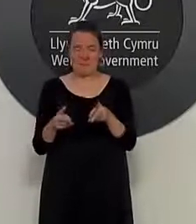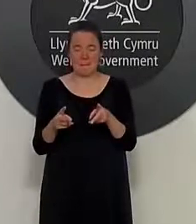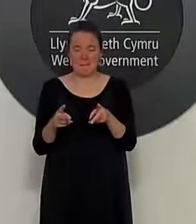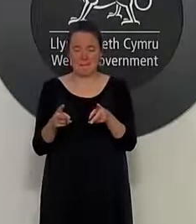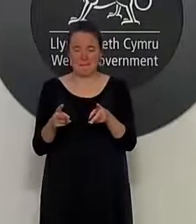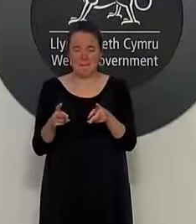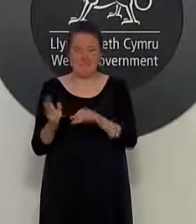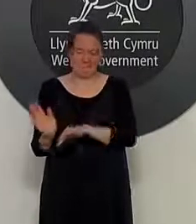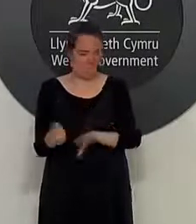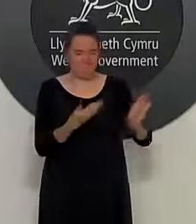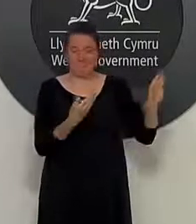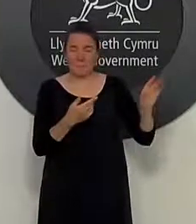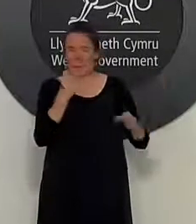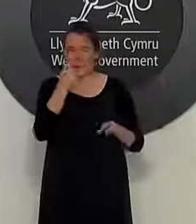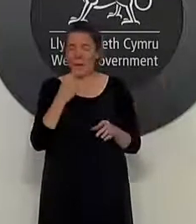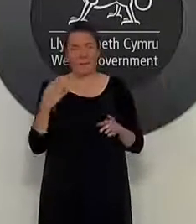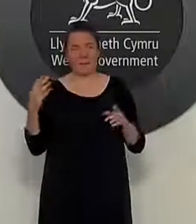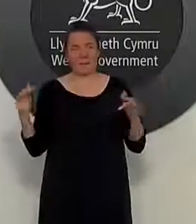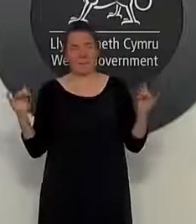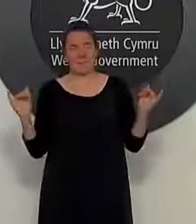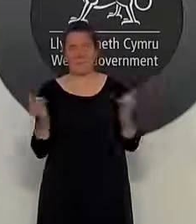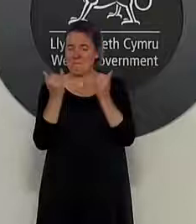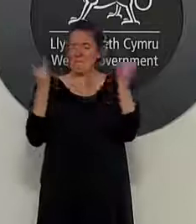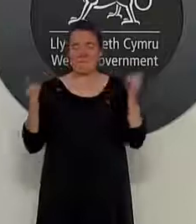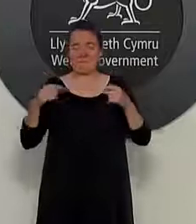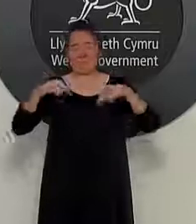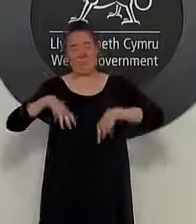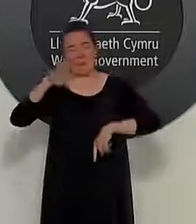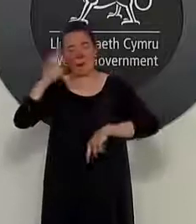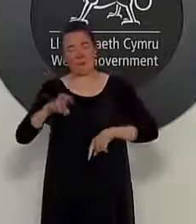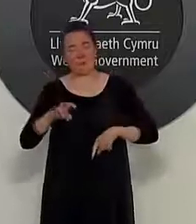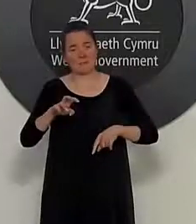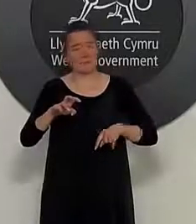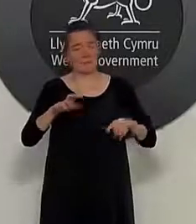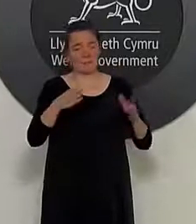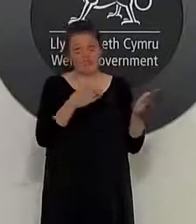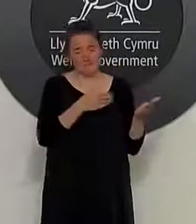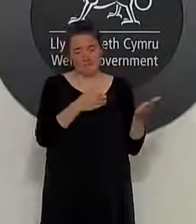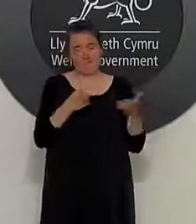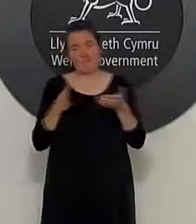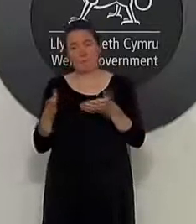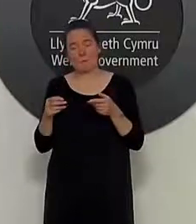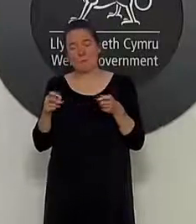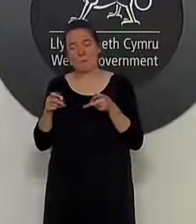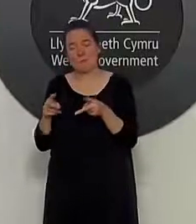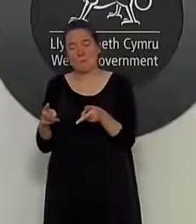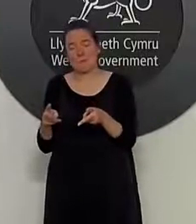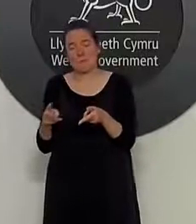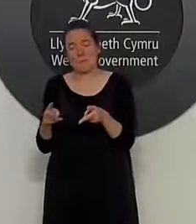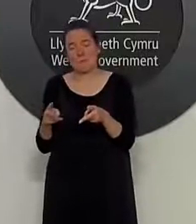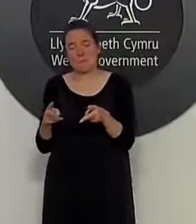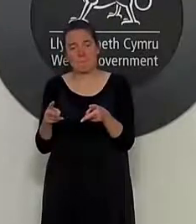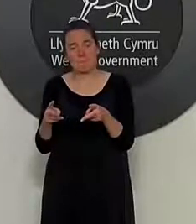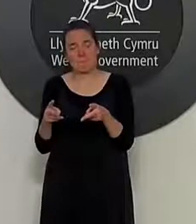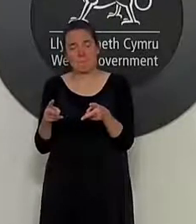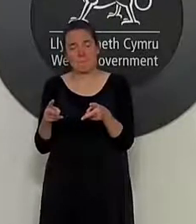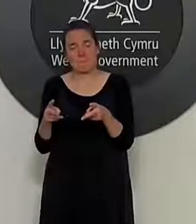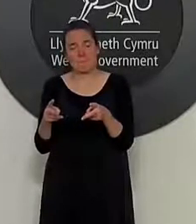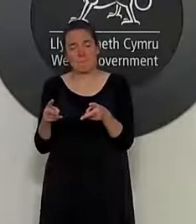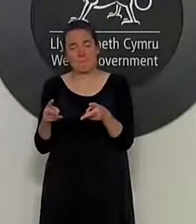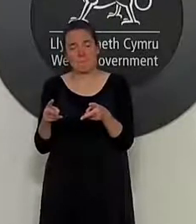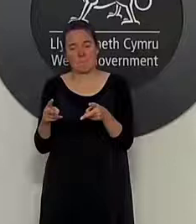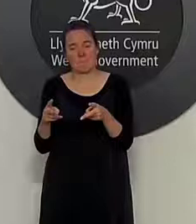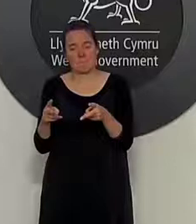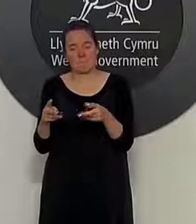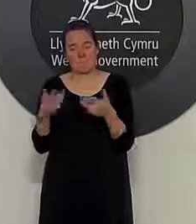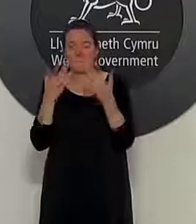yng Nghymru, a bod ni'n symud tuag at system sydd ar sail system o